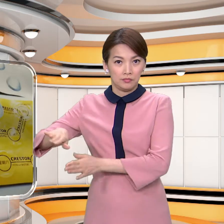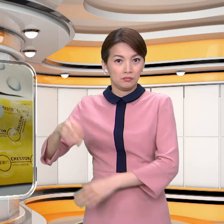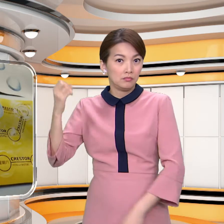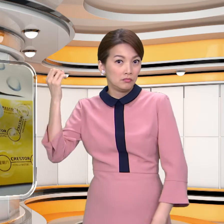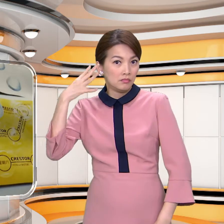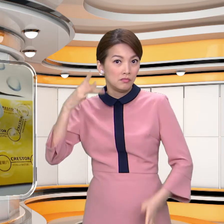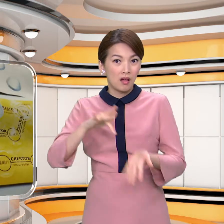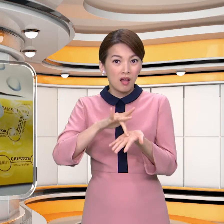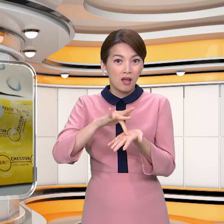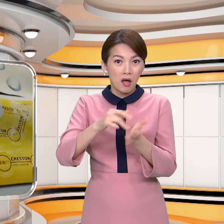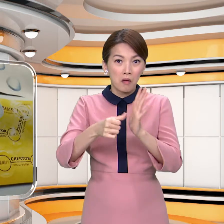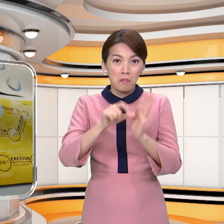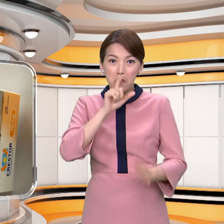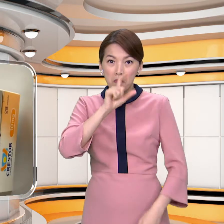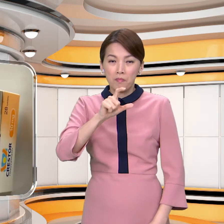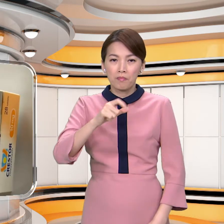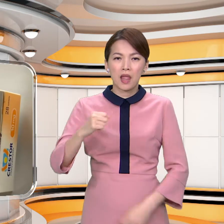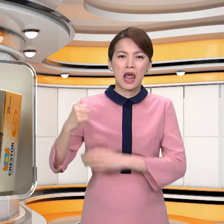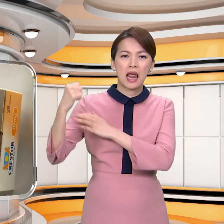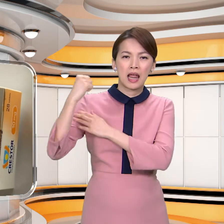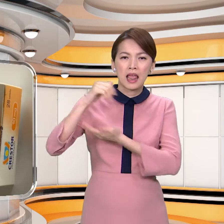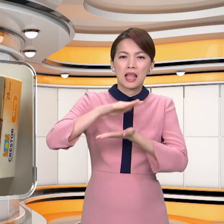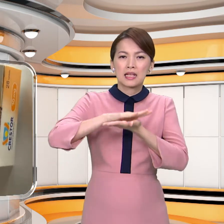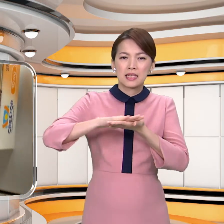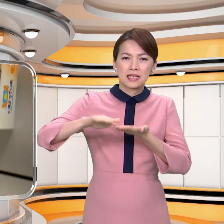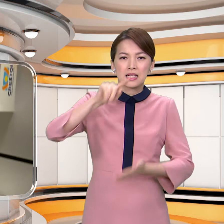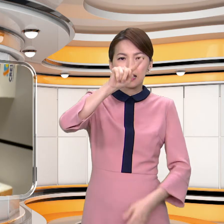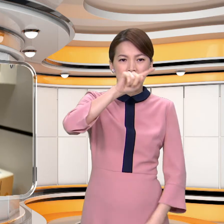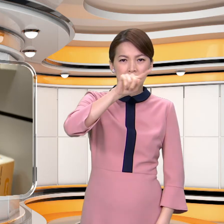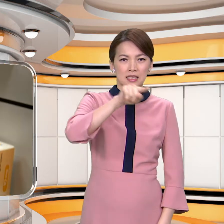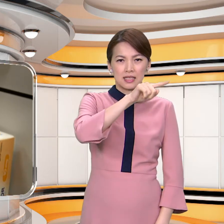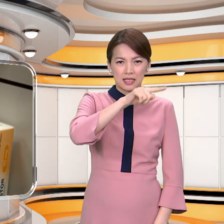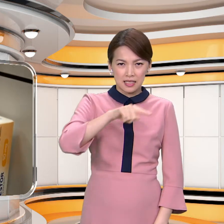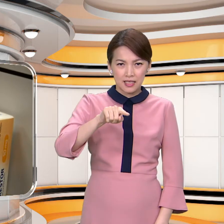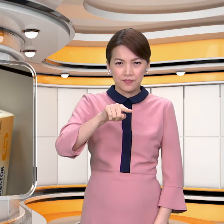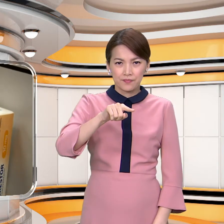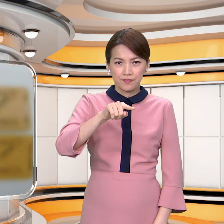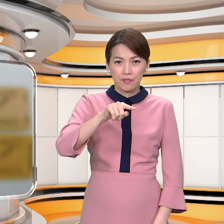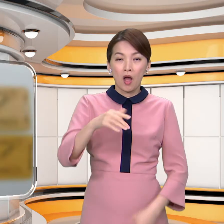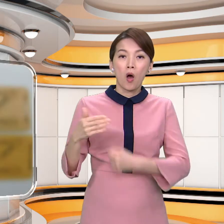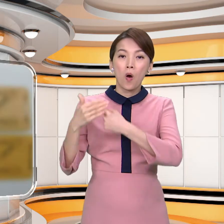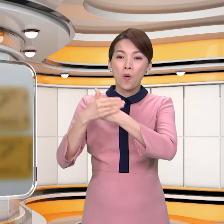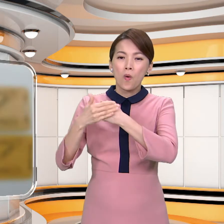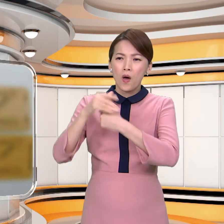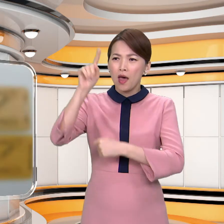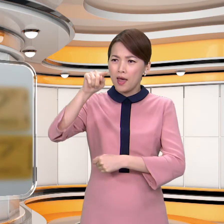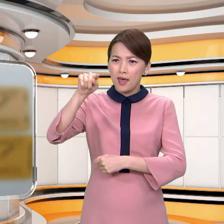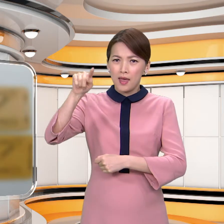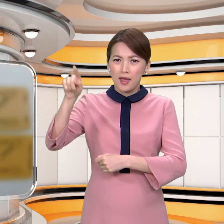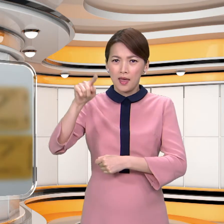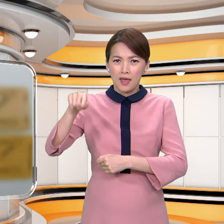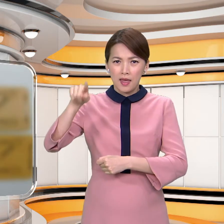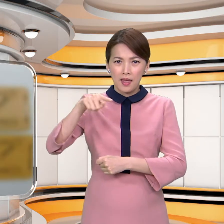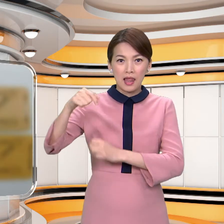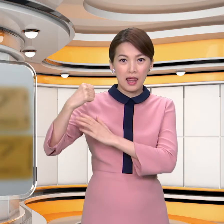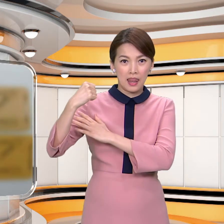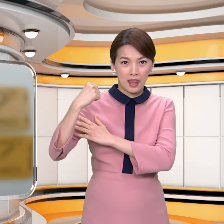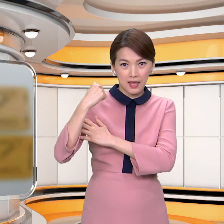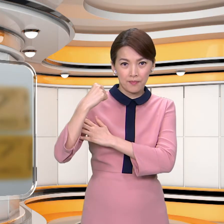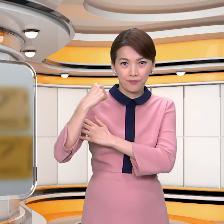及加糖维等也有伪药的疑虑，食药署则是澄清表示，目前